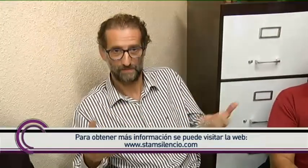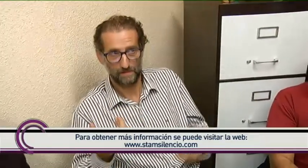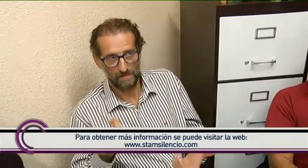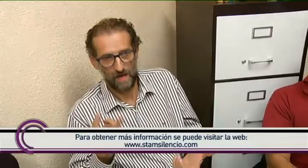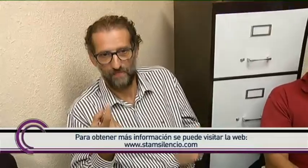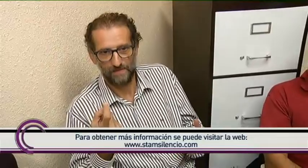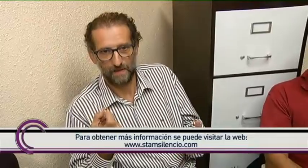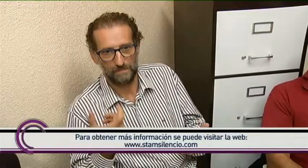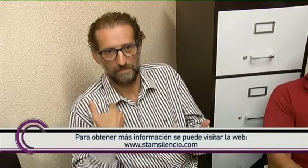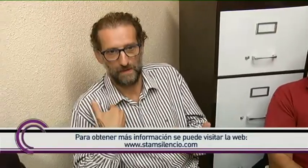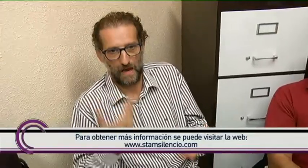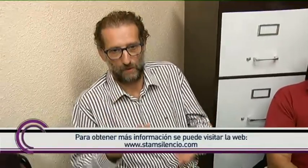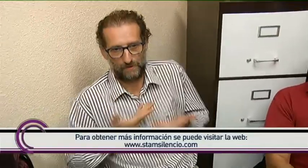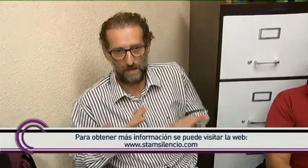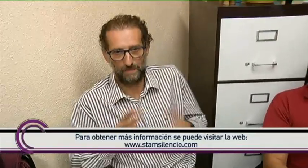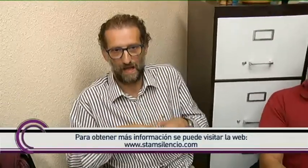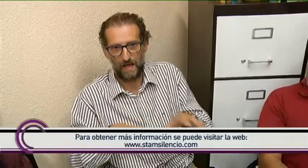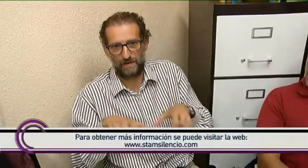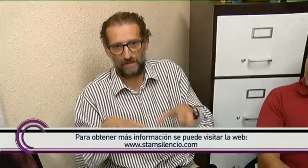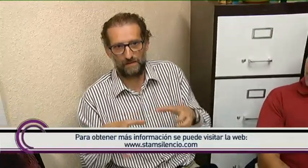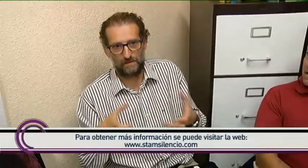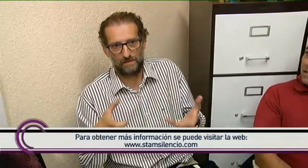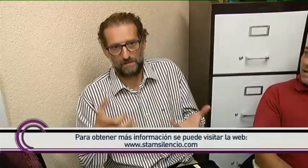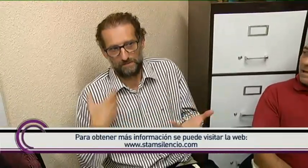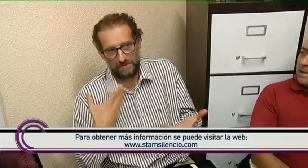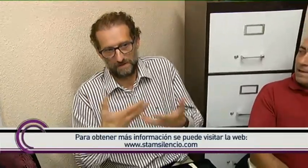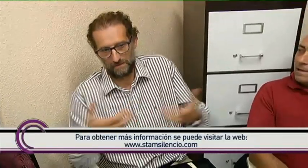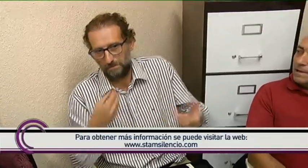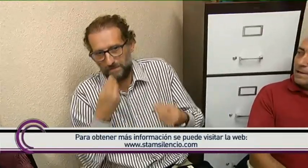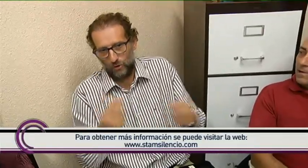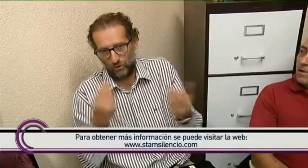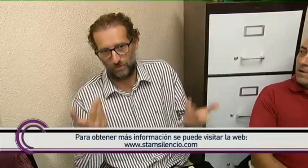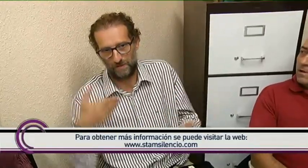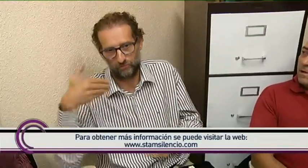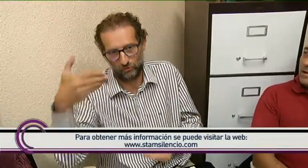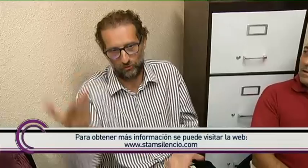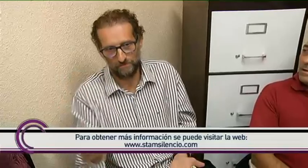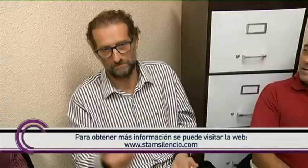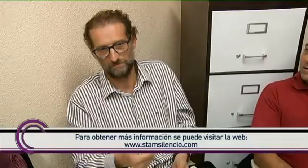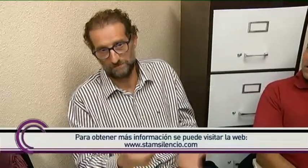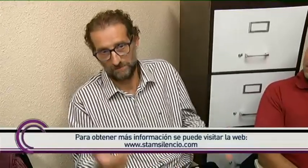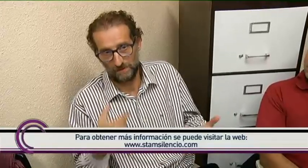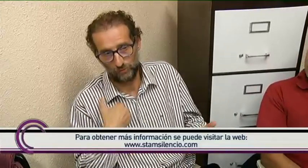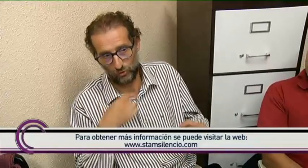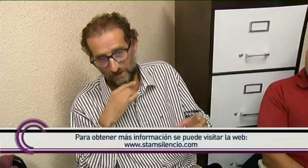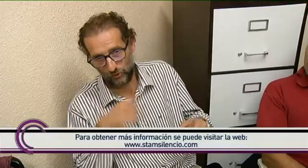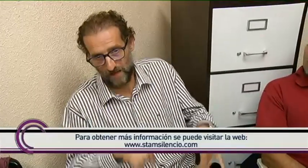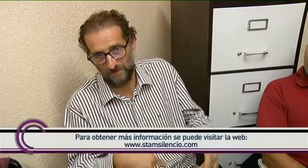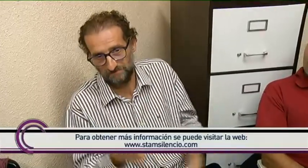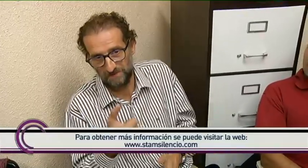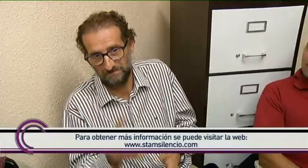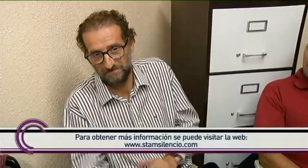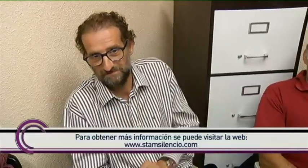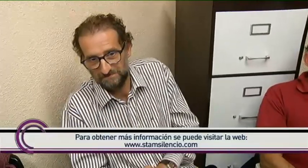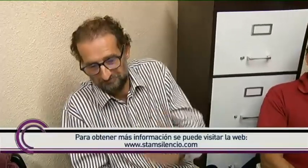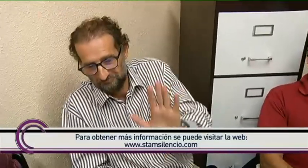La gramática pues que le ayudan a profundizar en su nivel de comprensión escrita y que le ayuda también pues de cara a